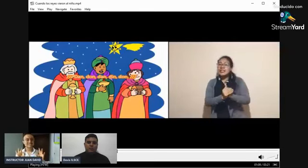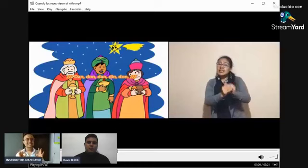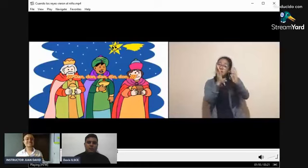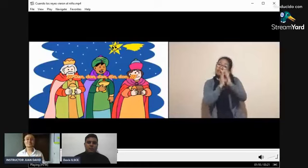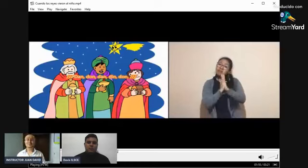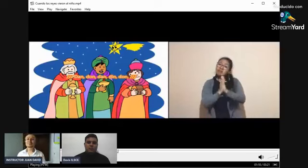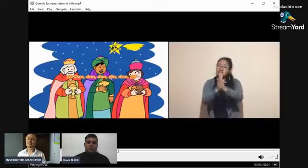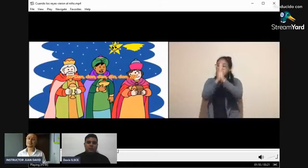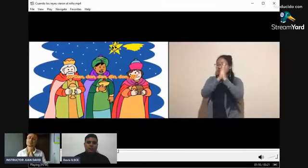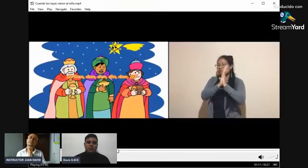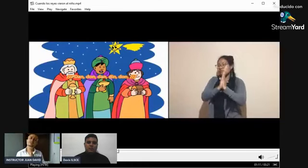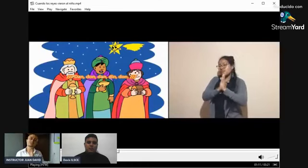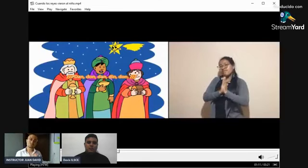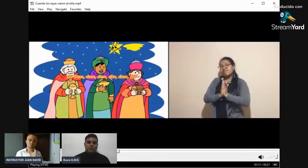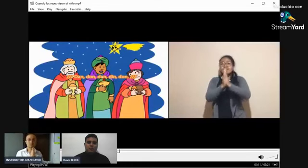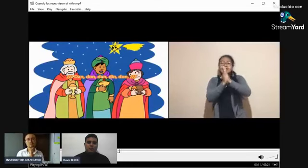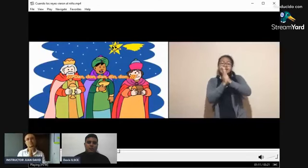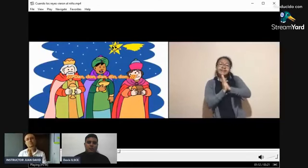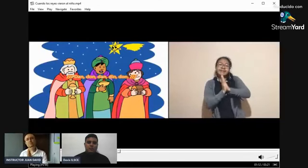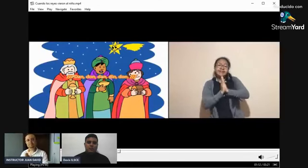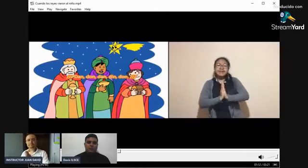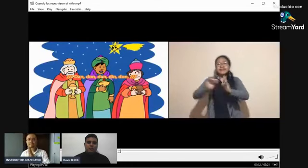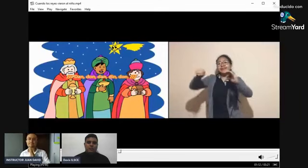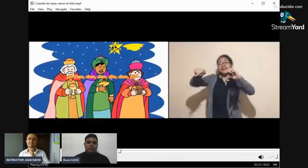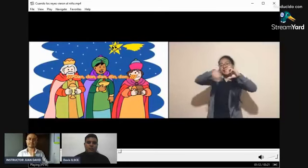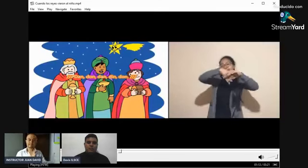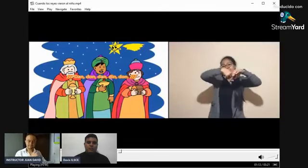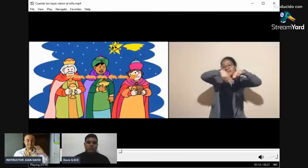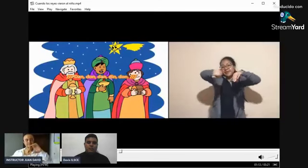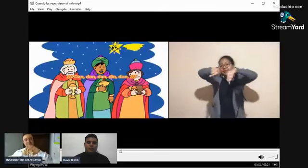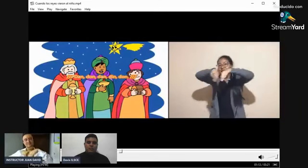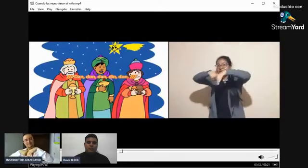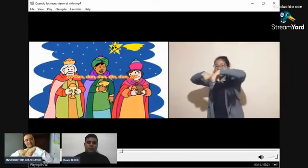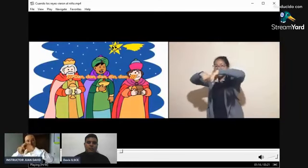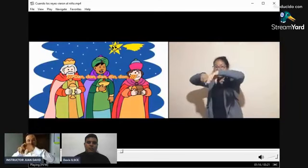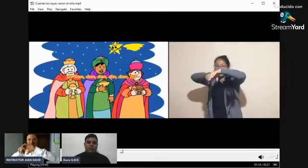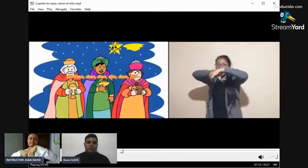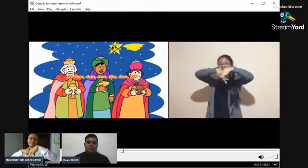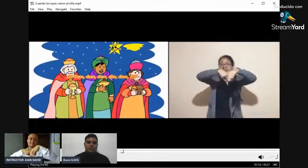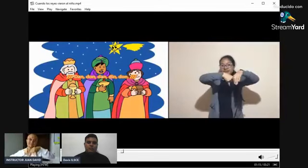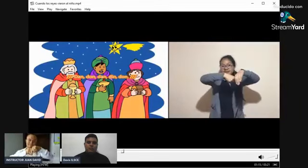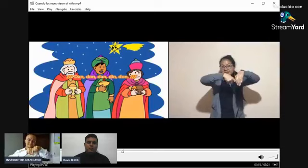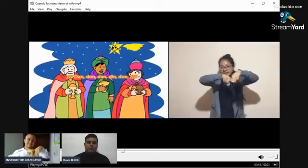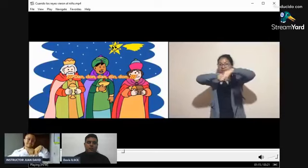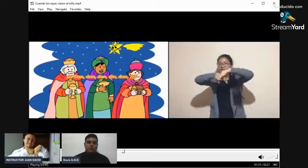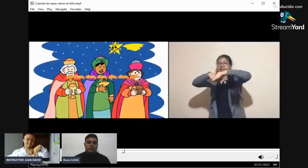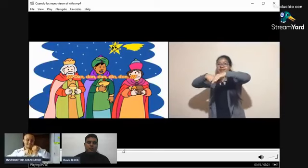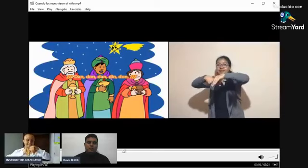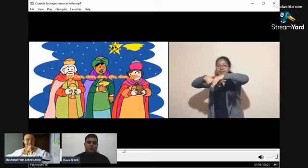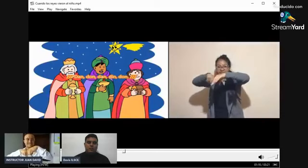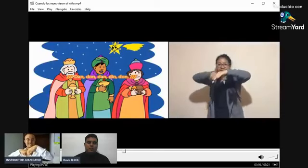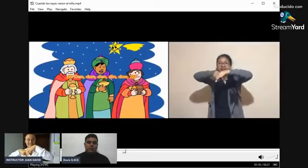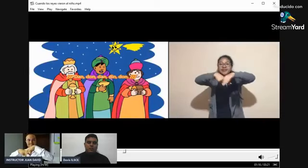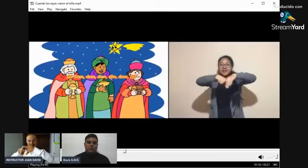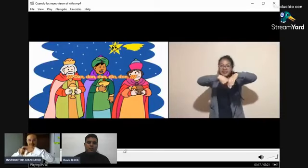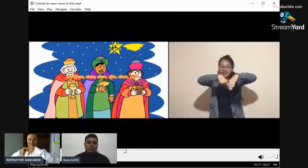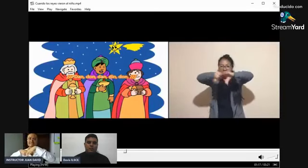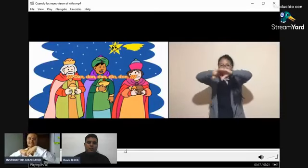Dando, tan lindo, dando, tan lindo,